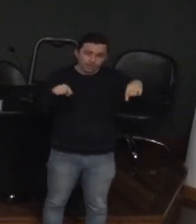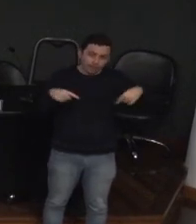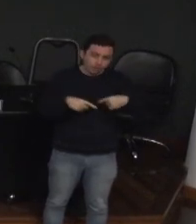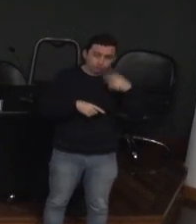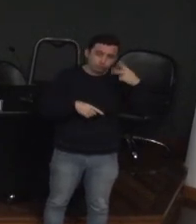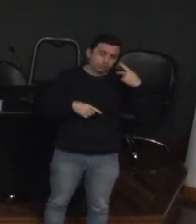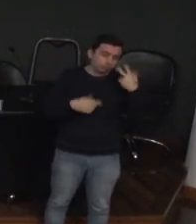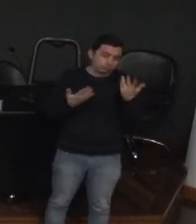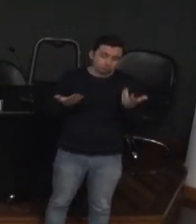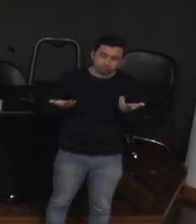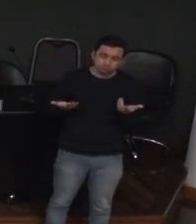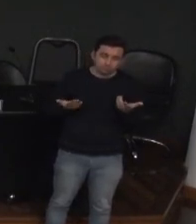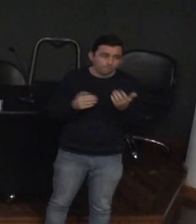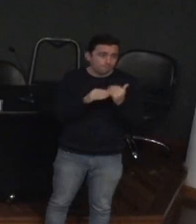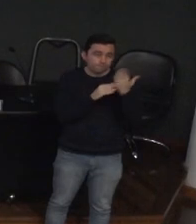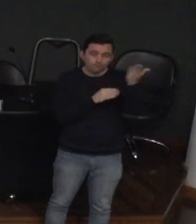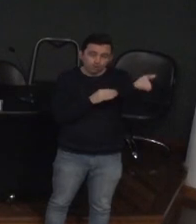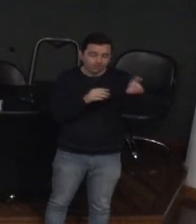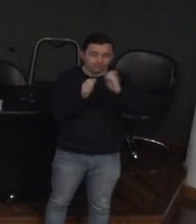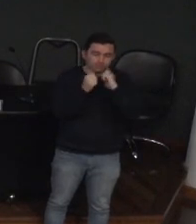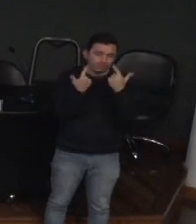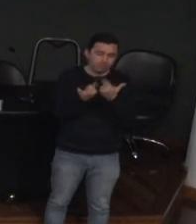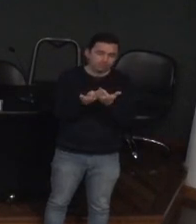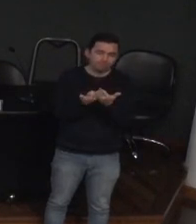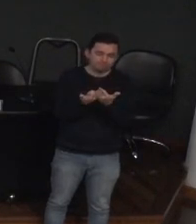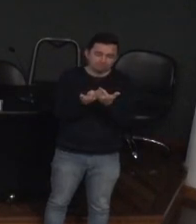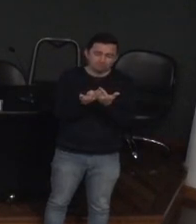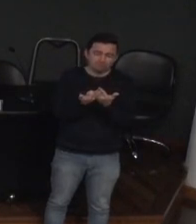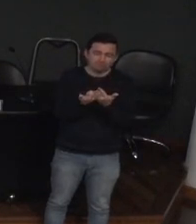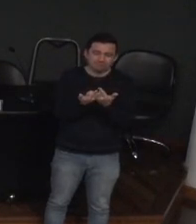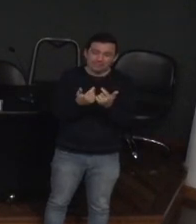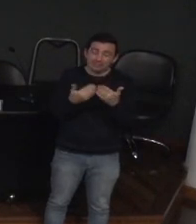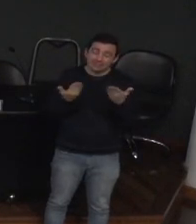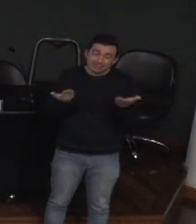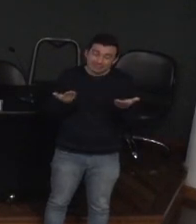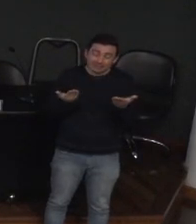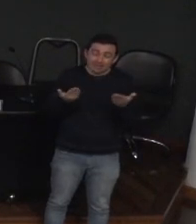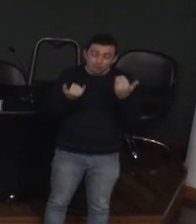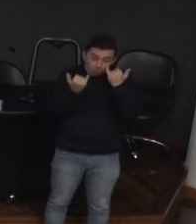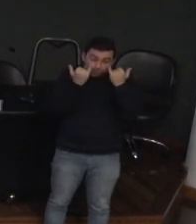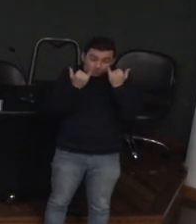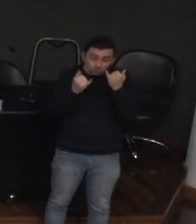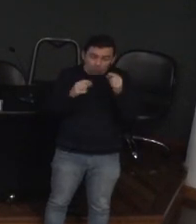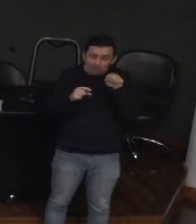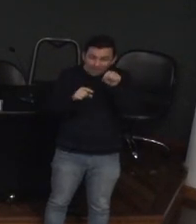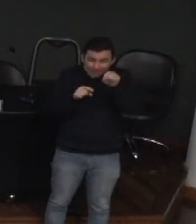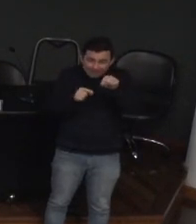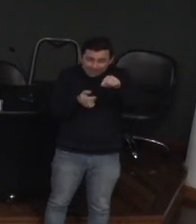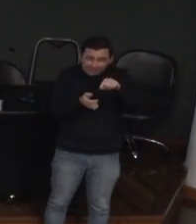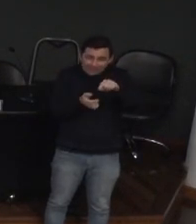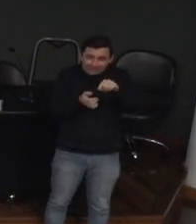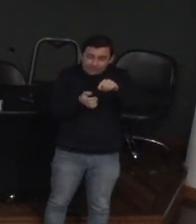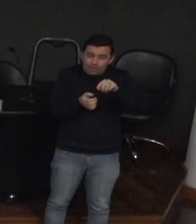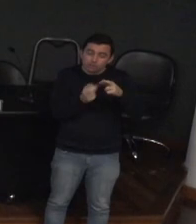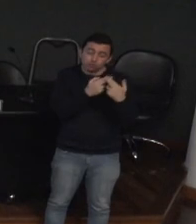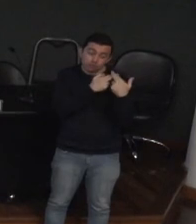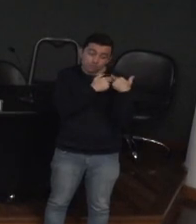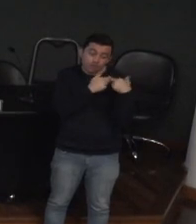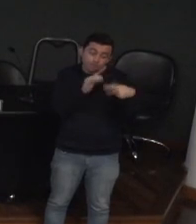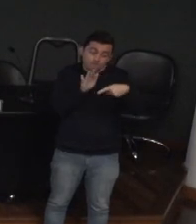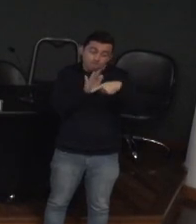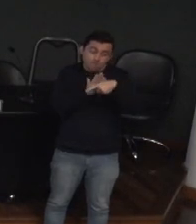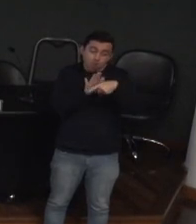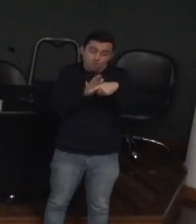do deputado lá fora da Assembleia. Então, assim, quando é que o dado vai ser considerado um dado de responsabilidade